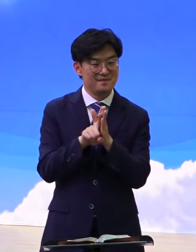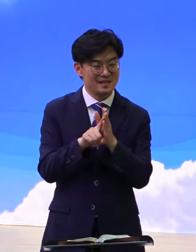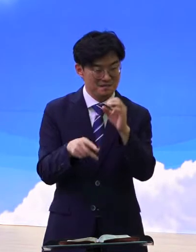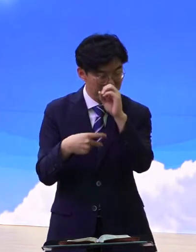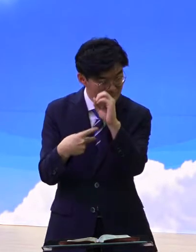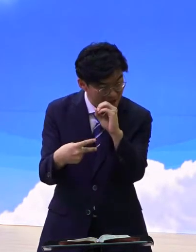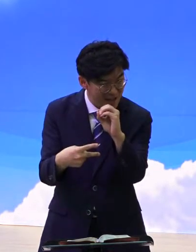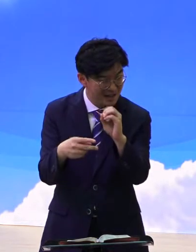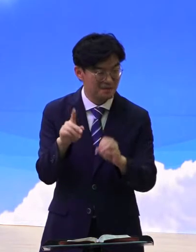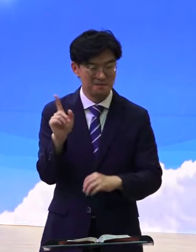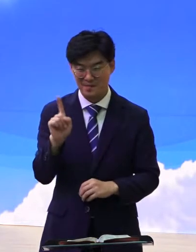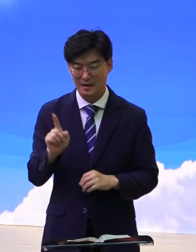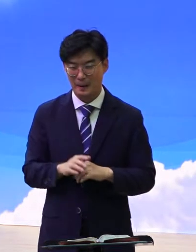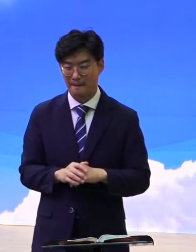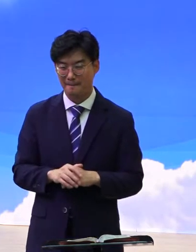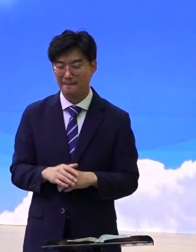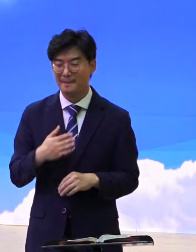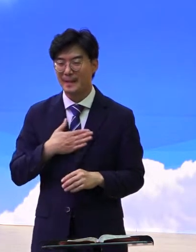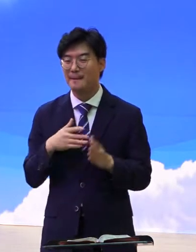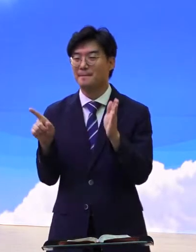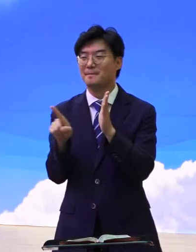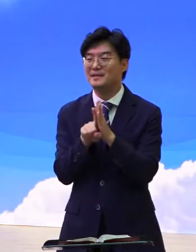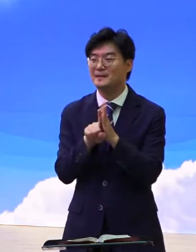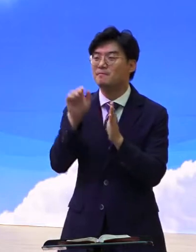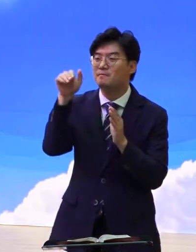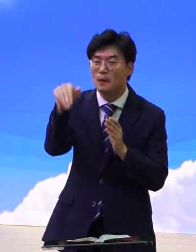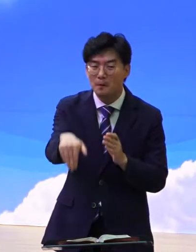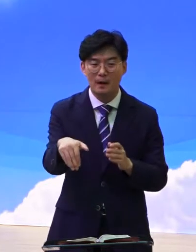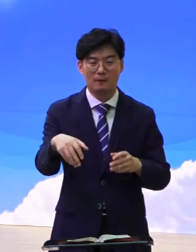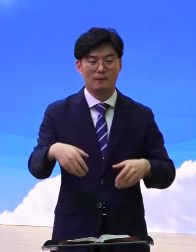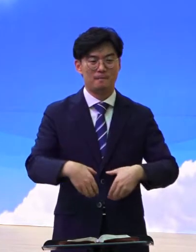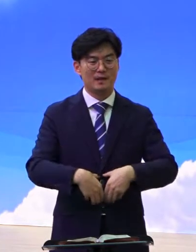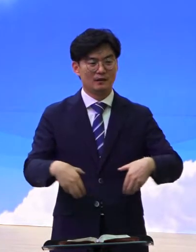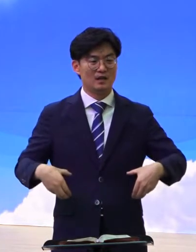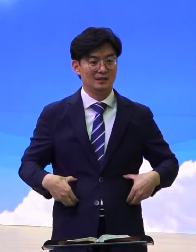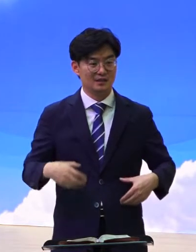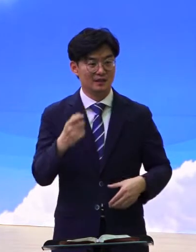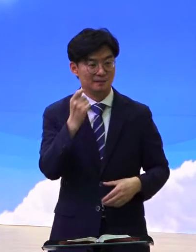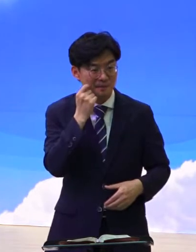왜 믿음이 약해졌고 왜 담대함을 잃어버린 것 같습니까?